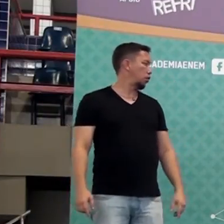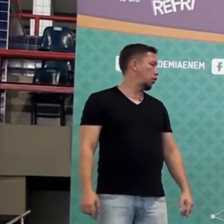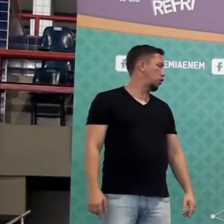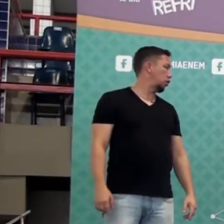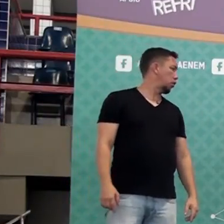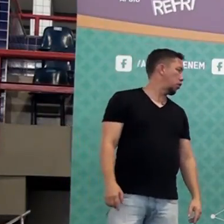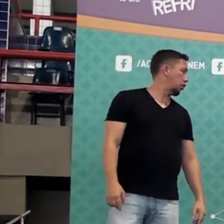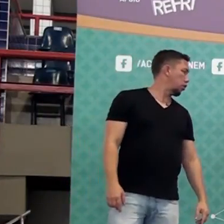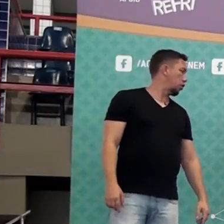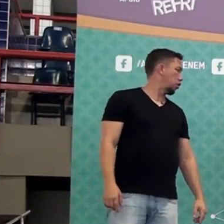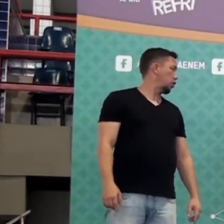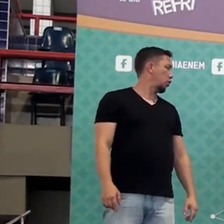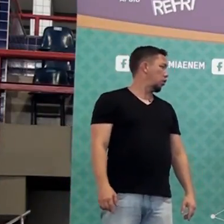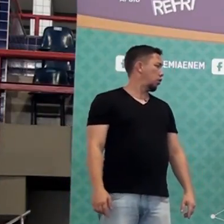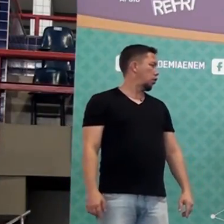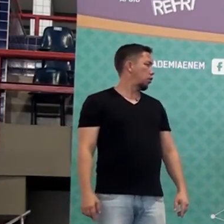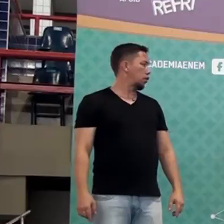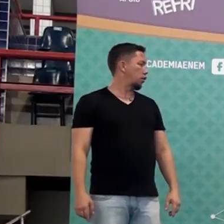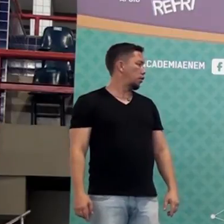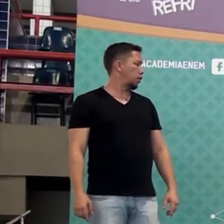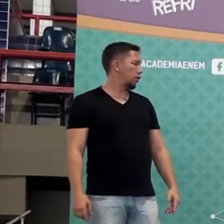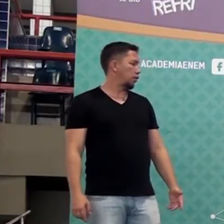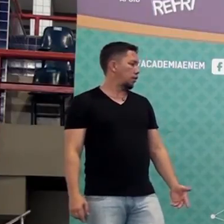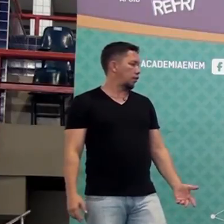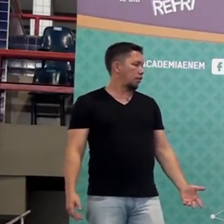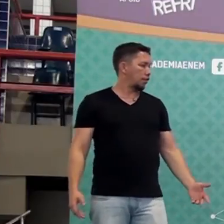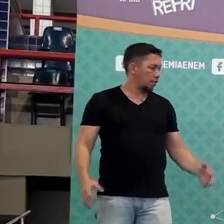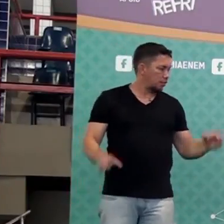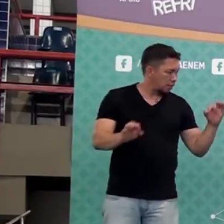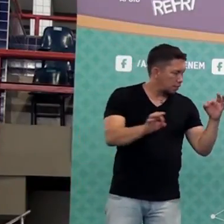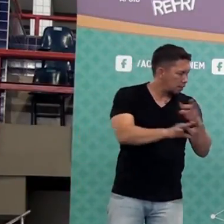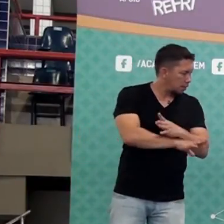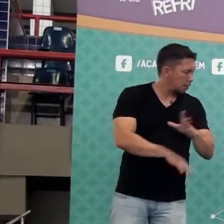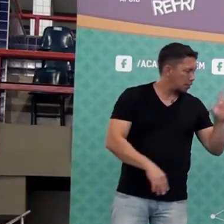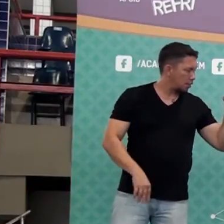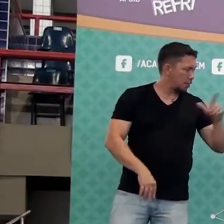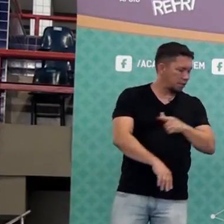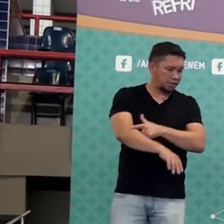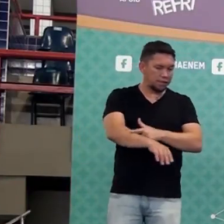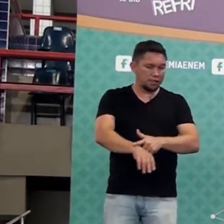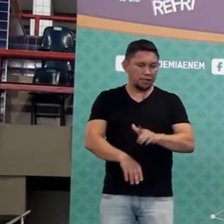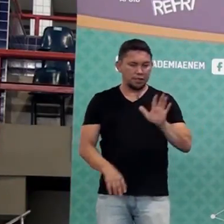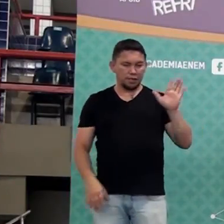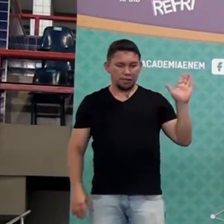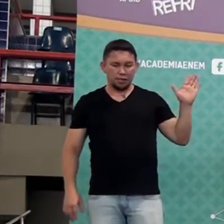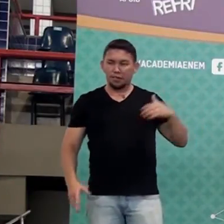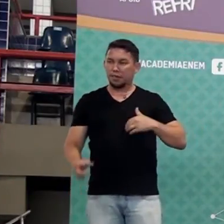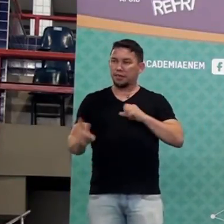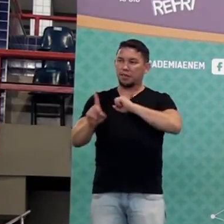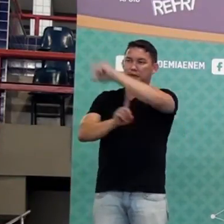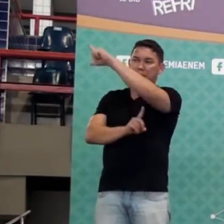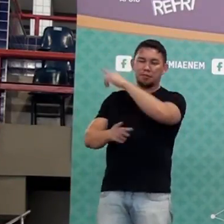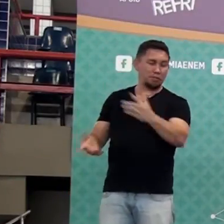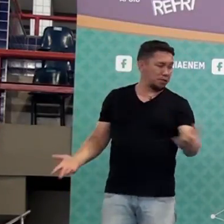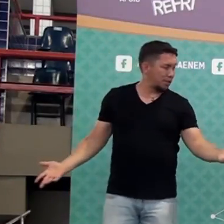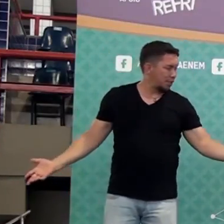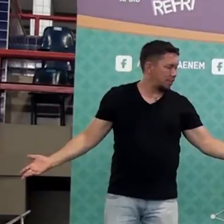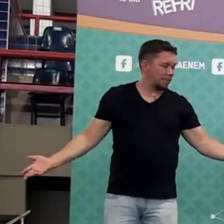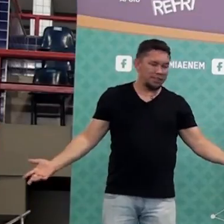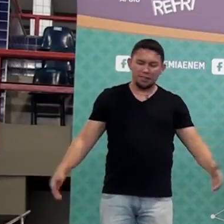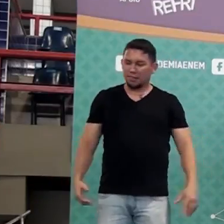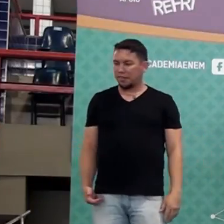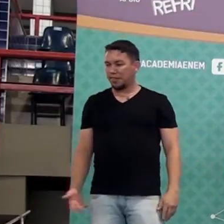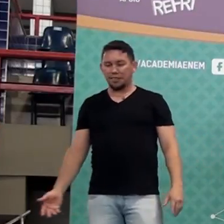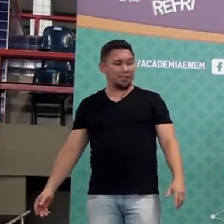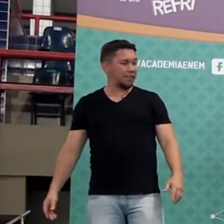que falava sobre os combustíveis fósseis, tá? Tô terminando. Calma, a última pergunta. O negócio tá querendo me expulsar, é, mano? Eita,